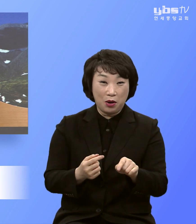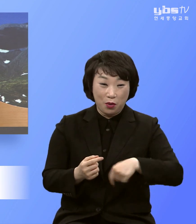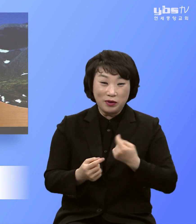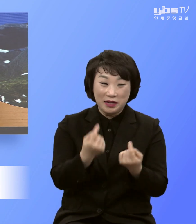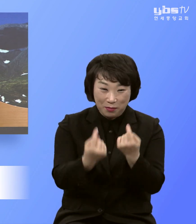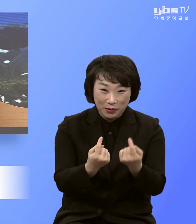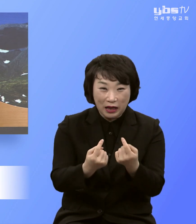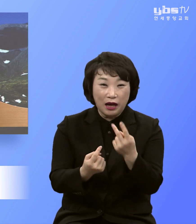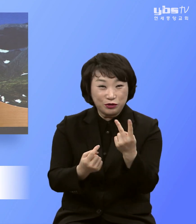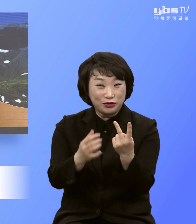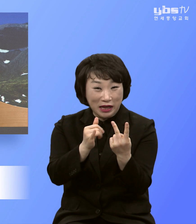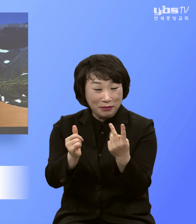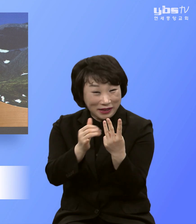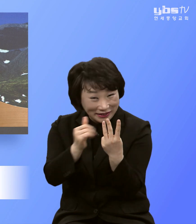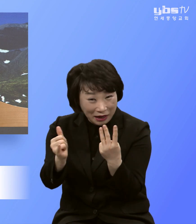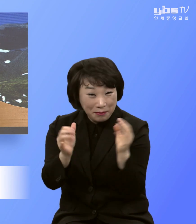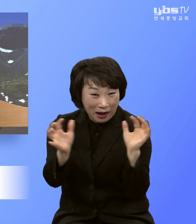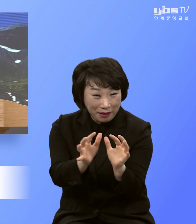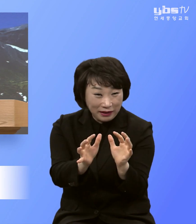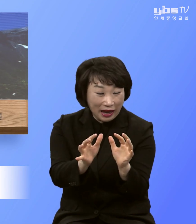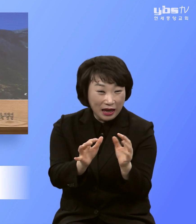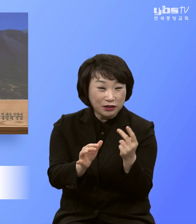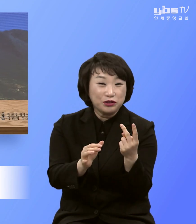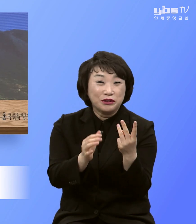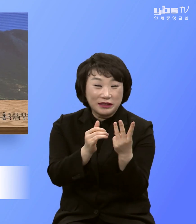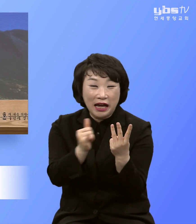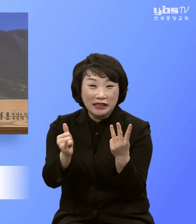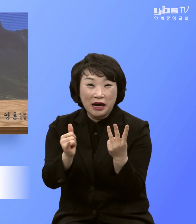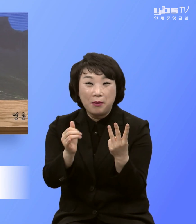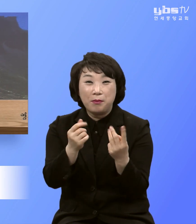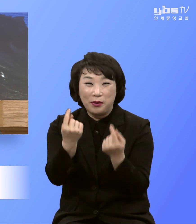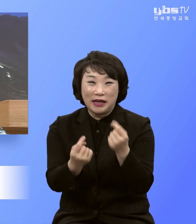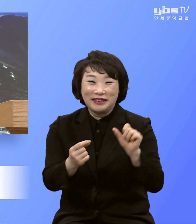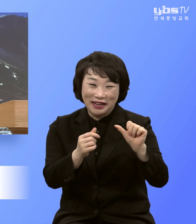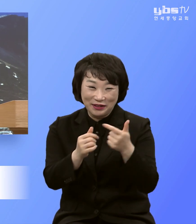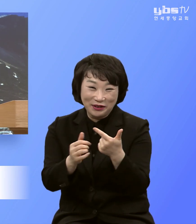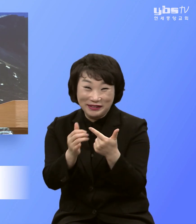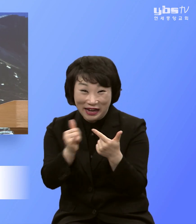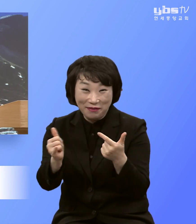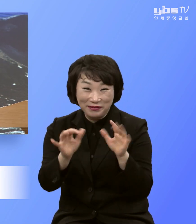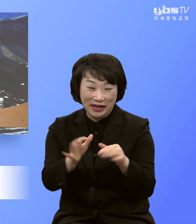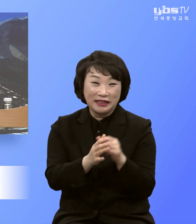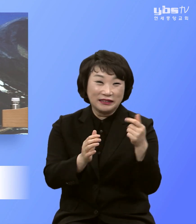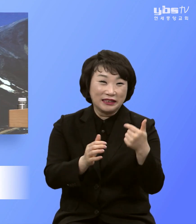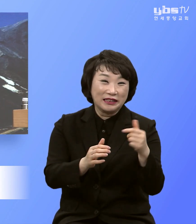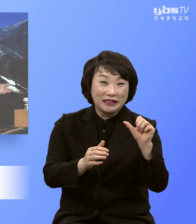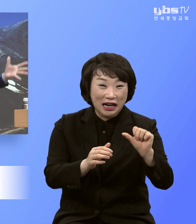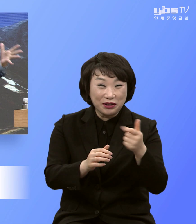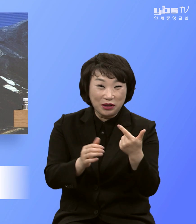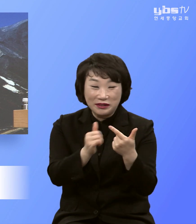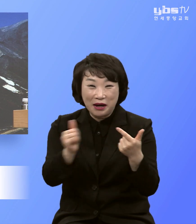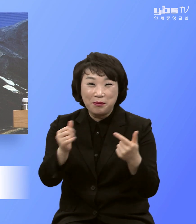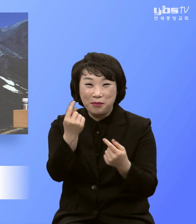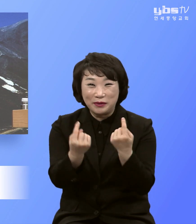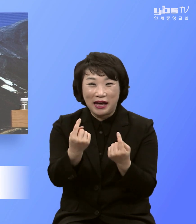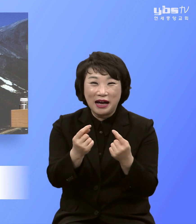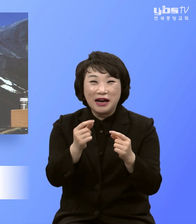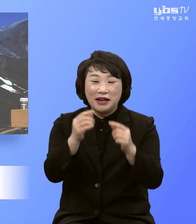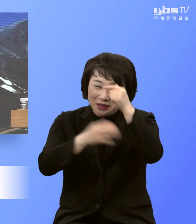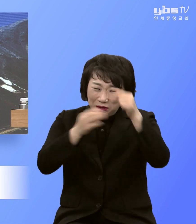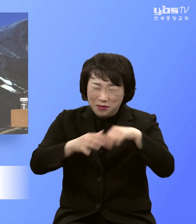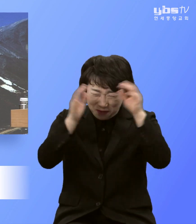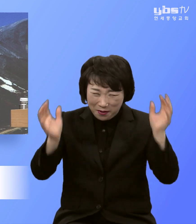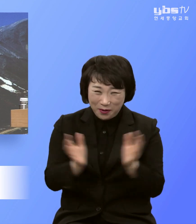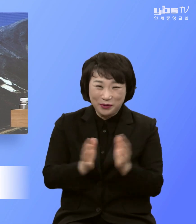혼자보다 둘, 셋이, 둘, 셋보다 다섯, 여섯이, 다섯, 여섯보다 전교회가 함께 모일